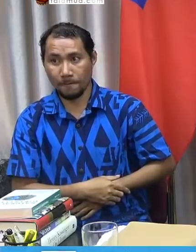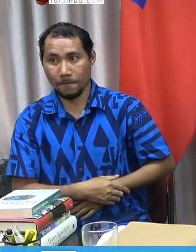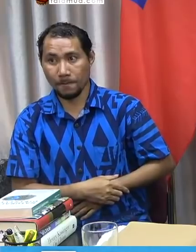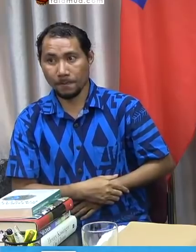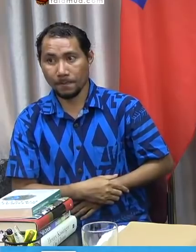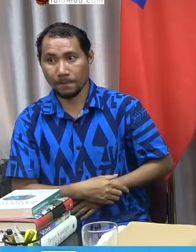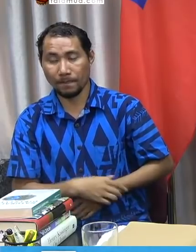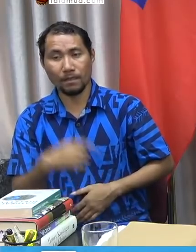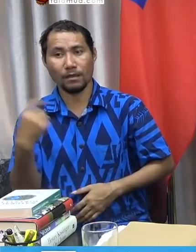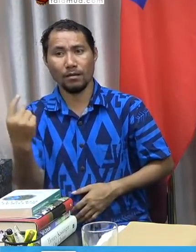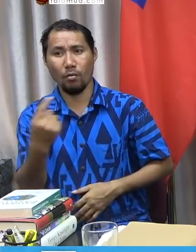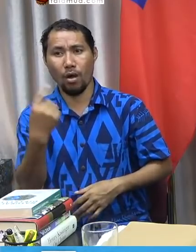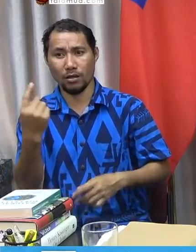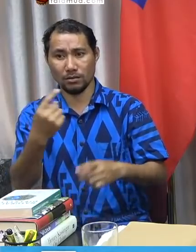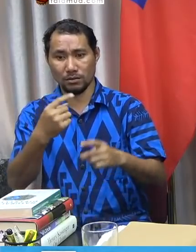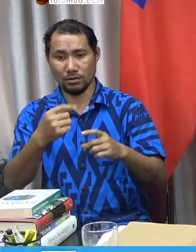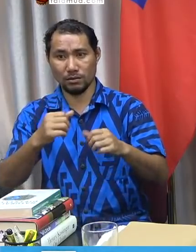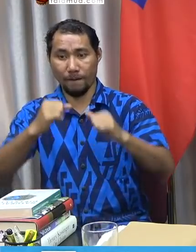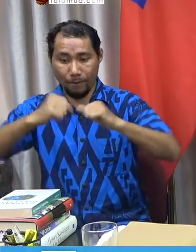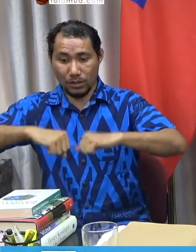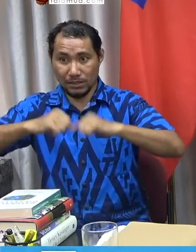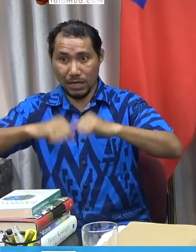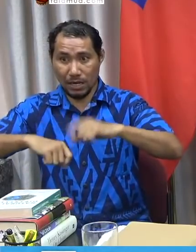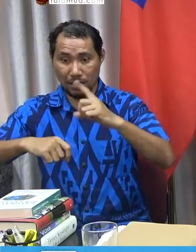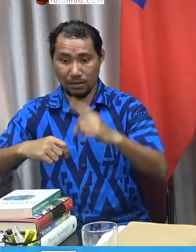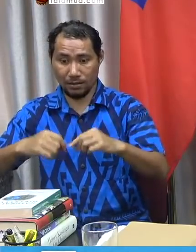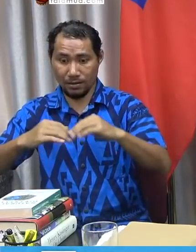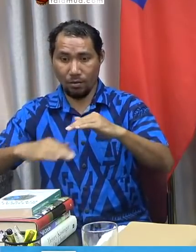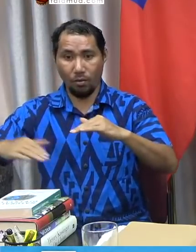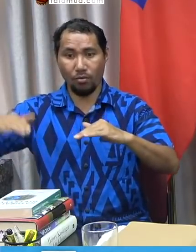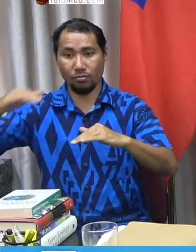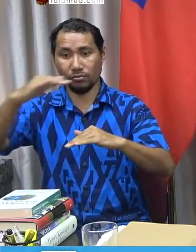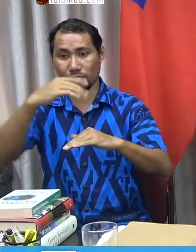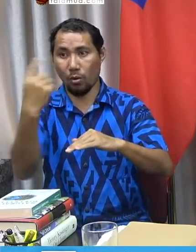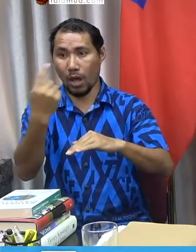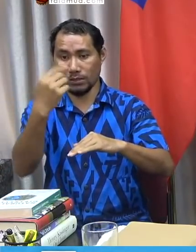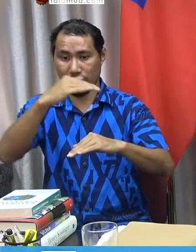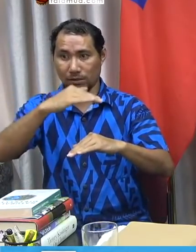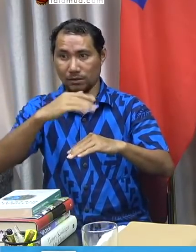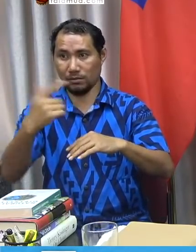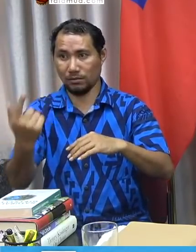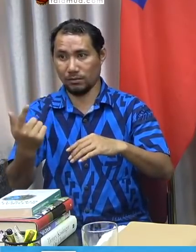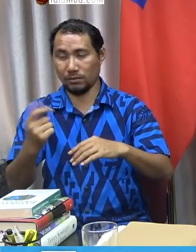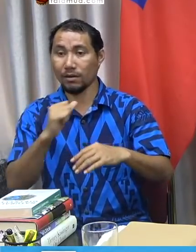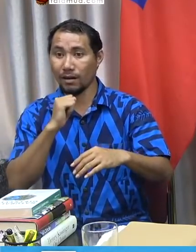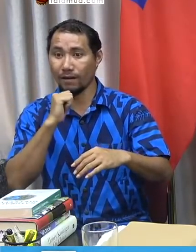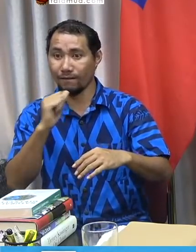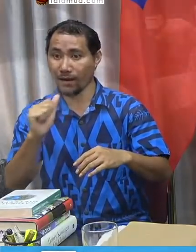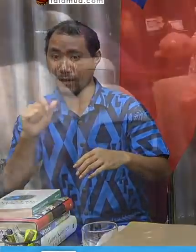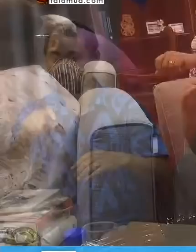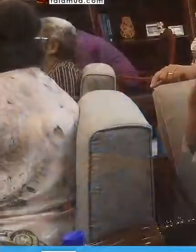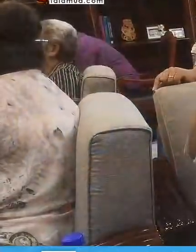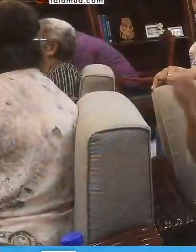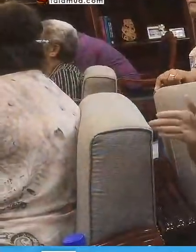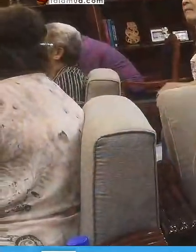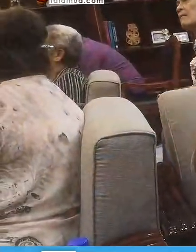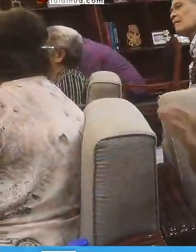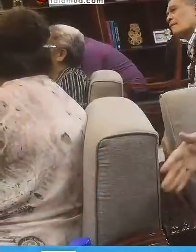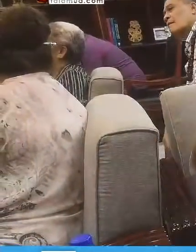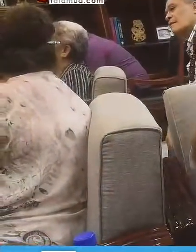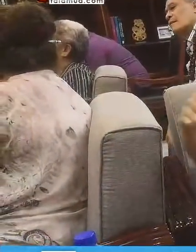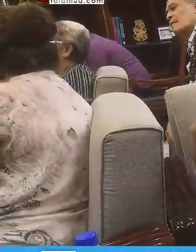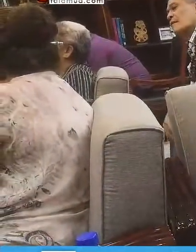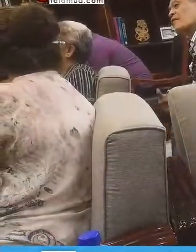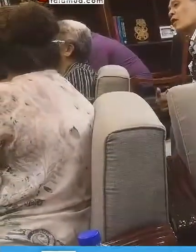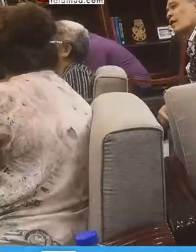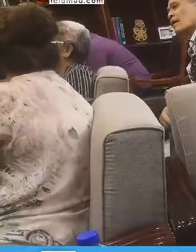O ai e inu ngātu o le plestene, a whaila lea no whai ale pina ngāro le plestene ia. O ai e whai ale whai